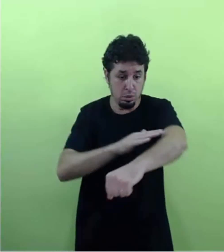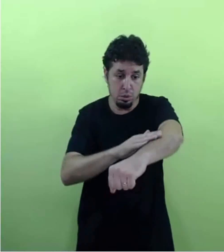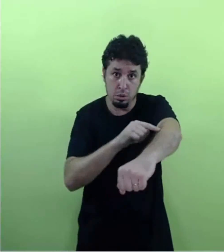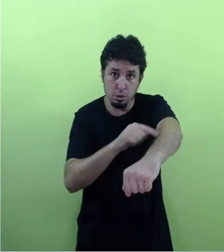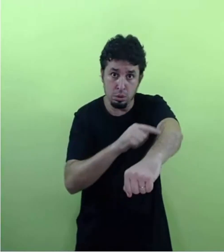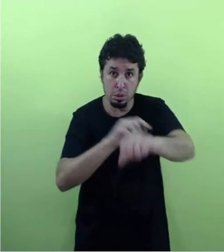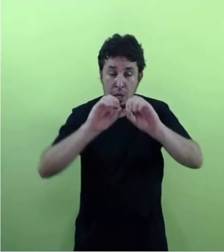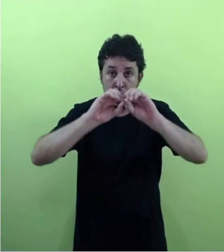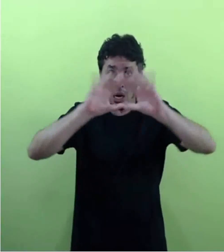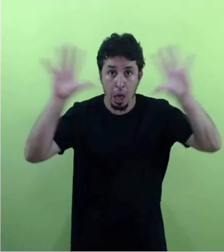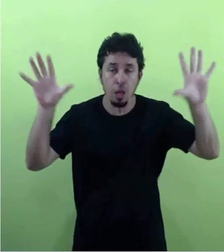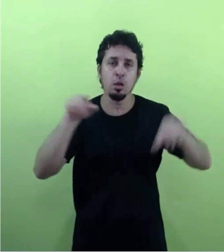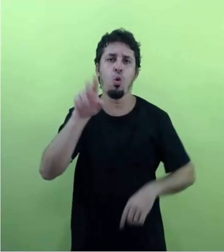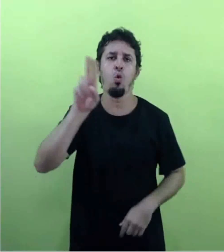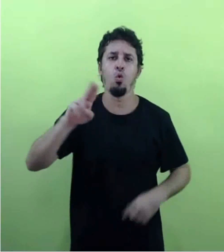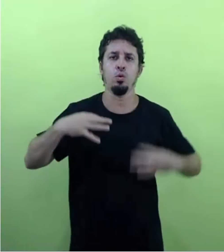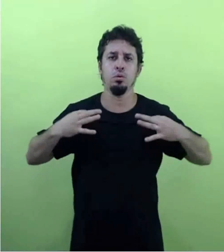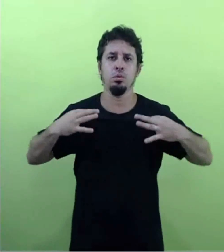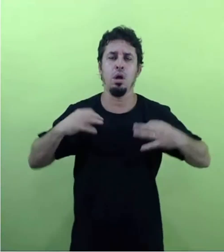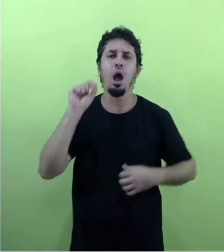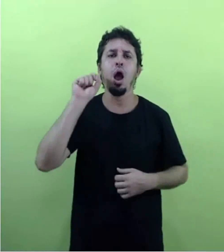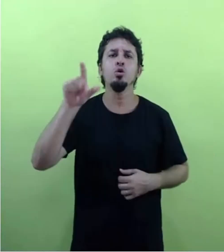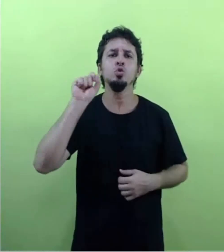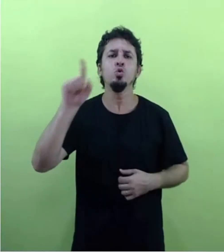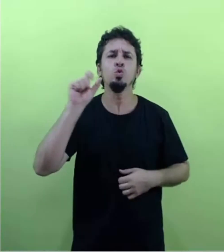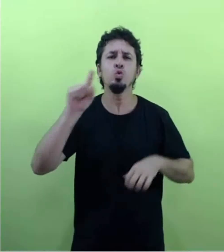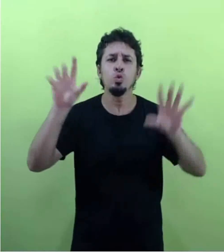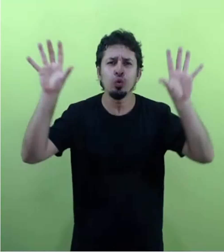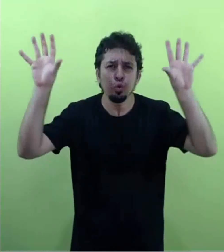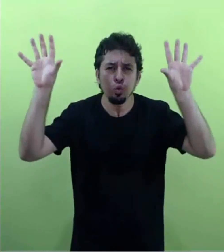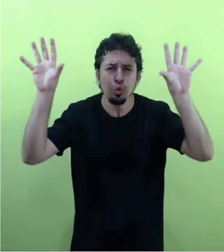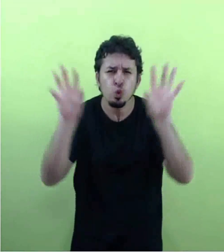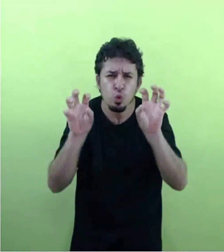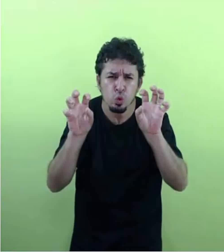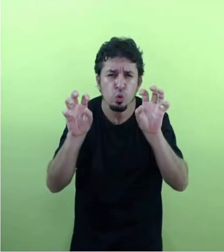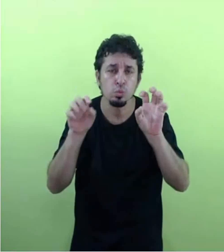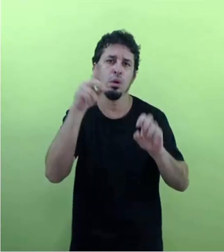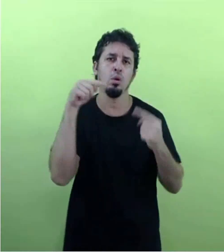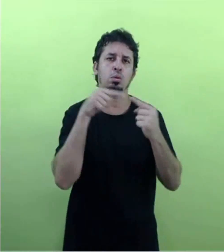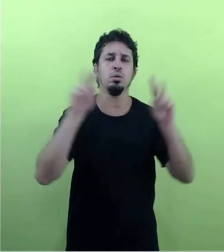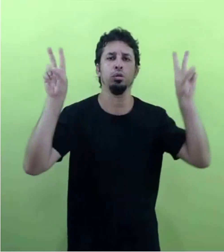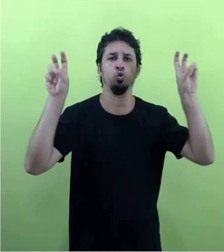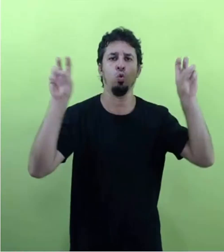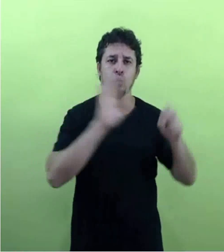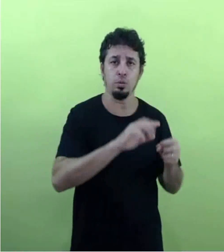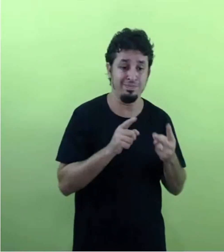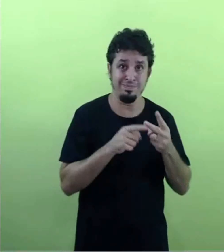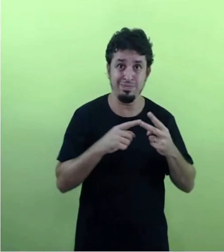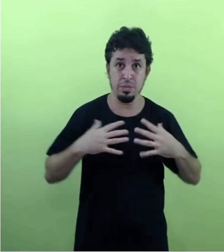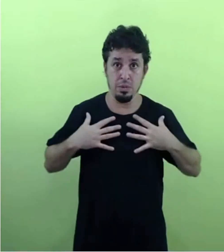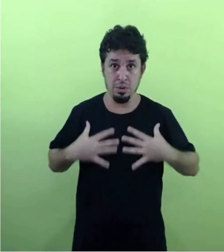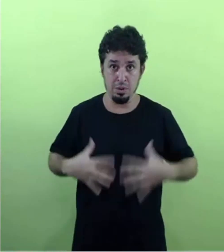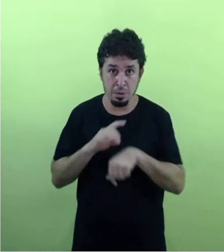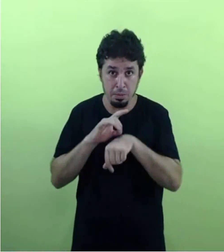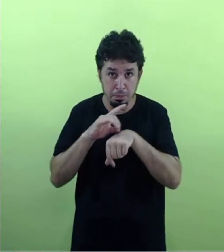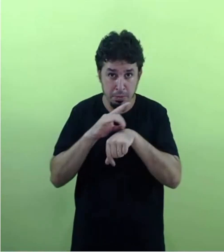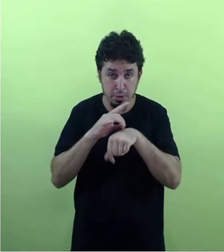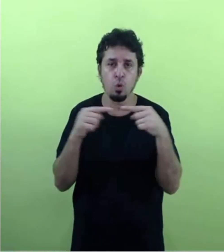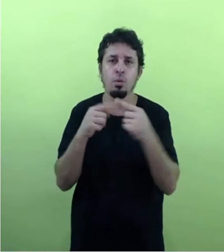clara devem utilizar camisas com cor azul marinho para os títulos, preta para os textos e vermelha